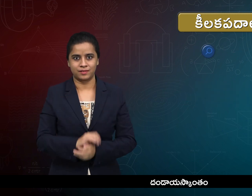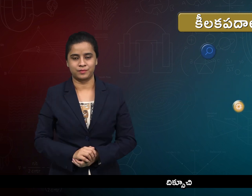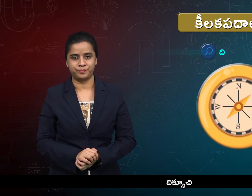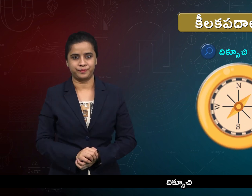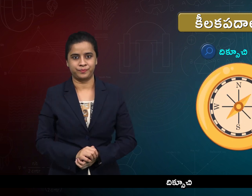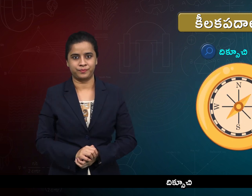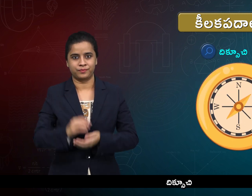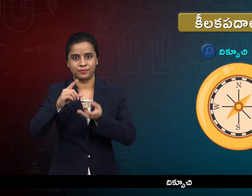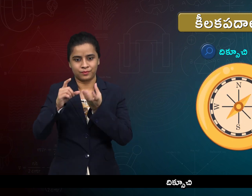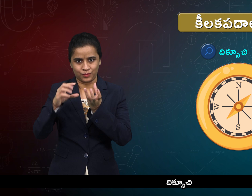దిక్సూచి,